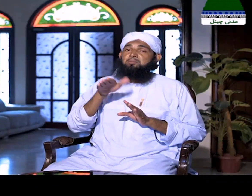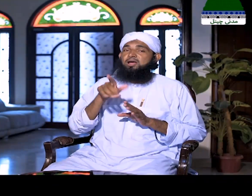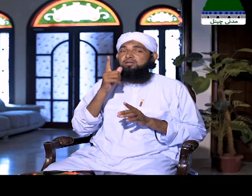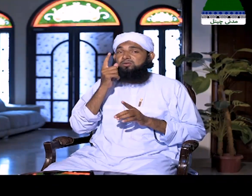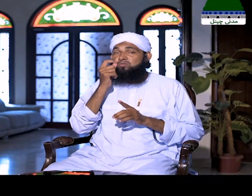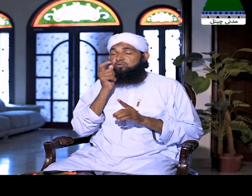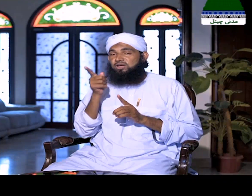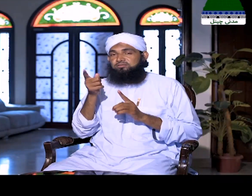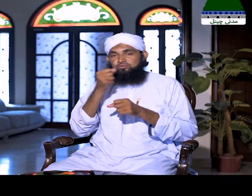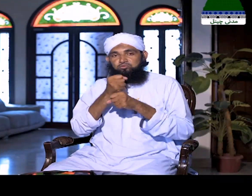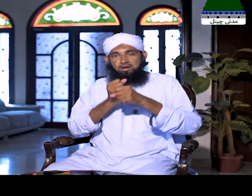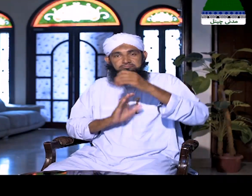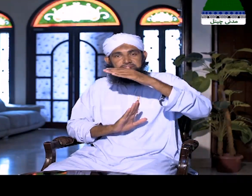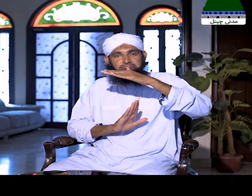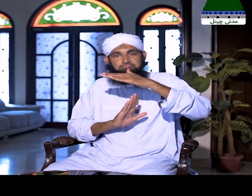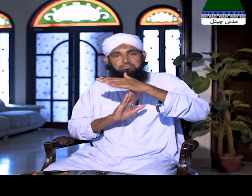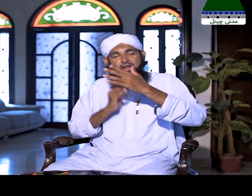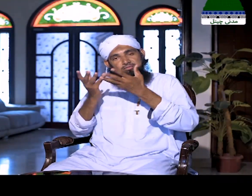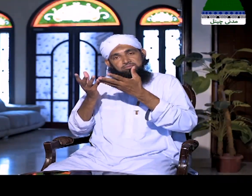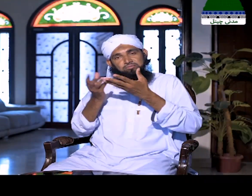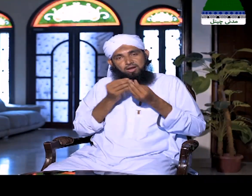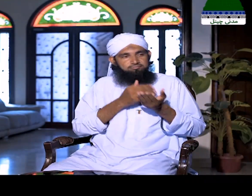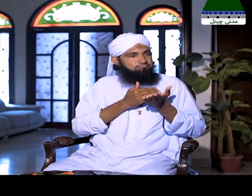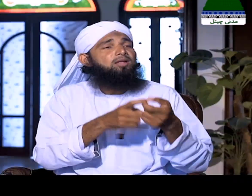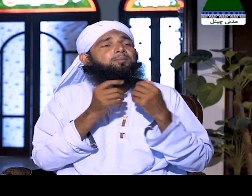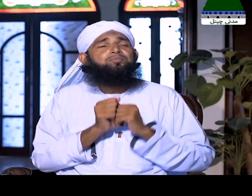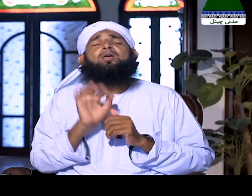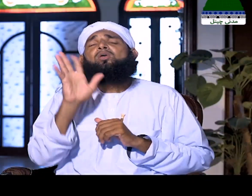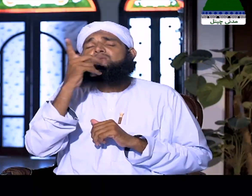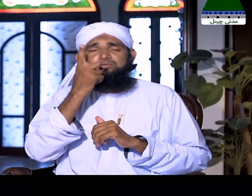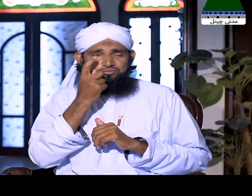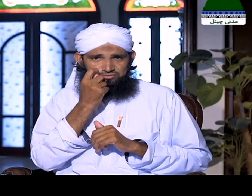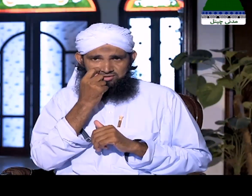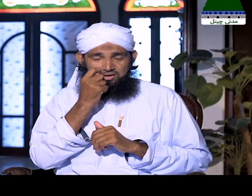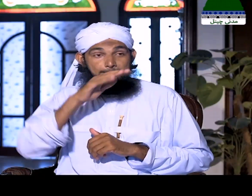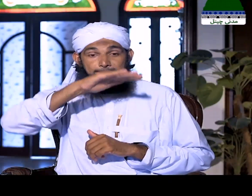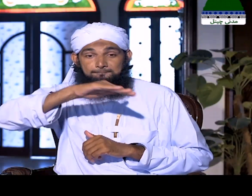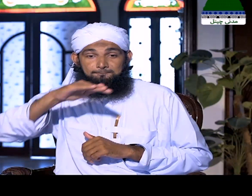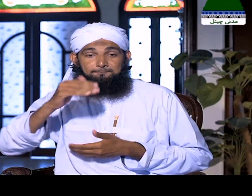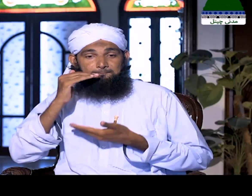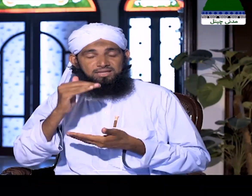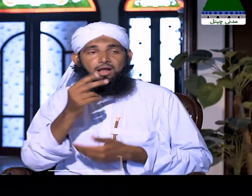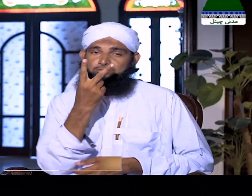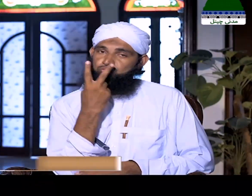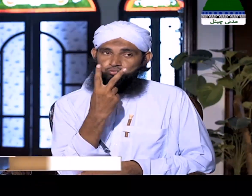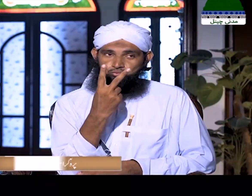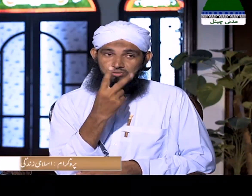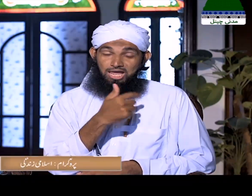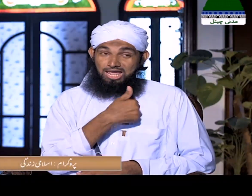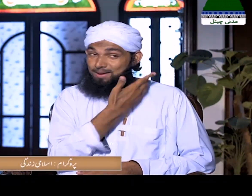آپ رحمت اللہ علیہ سے یہ مسئلہ دریافت کرنے آیا تھا کہ اگر کسی شخص کے دو بیٹے ہوں اور ایک اسے زیادہ محبوب